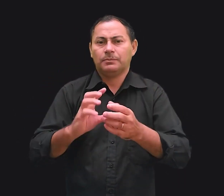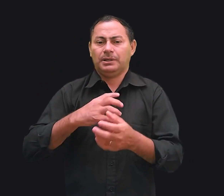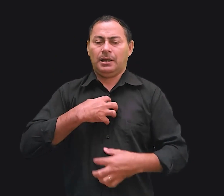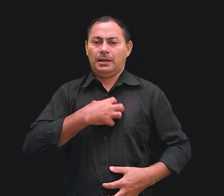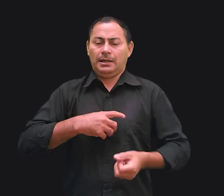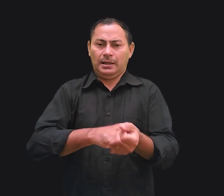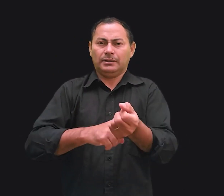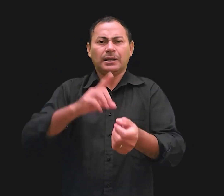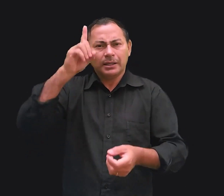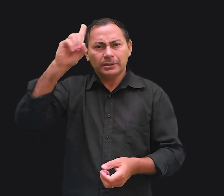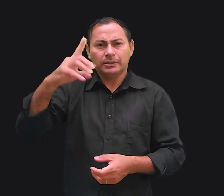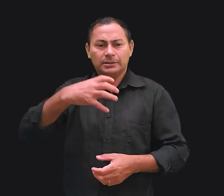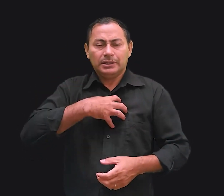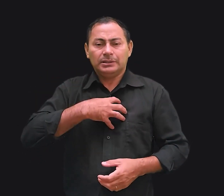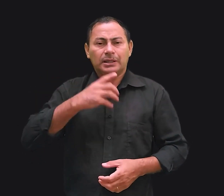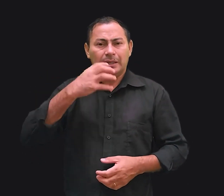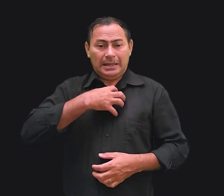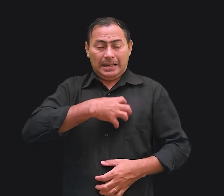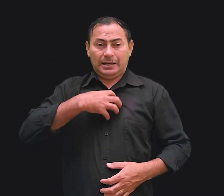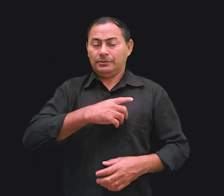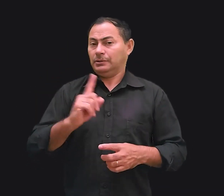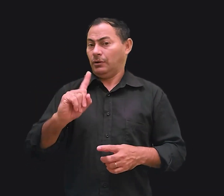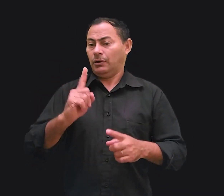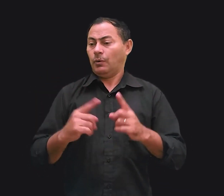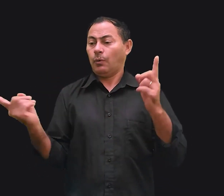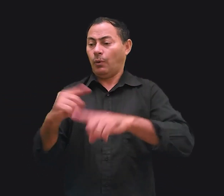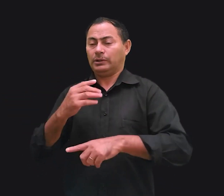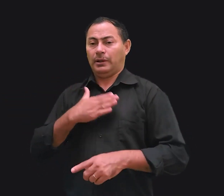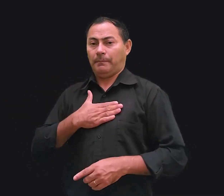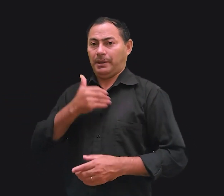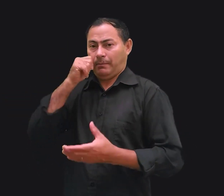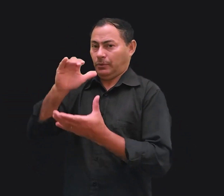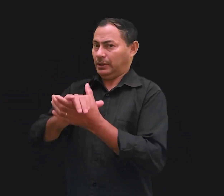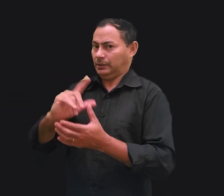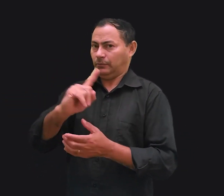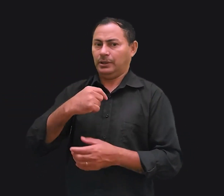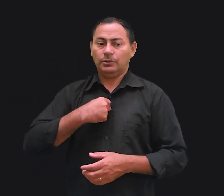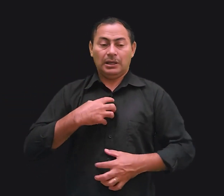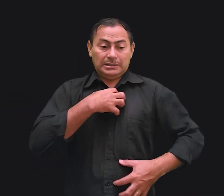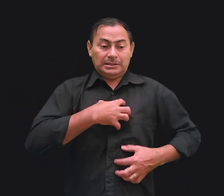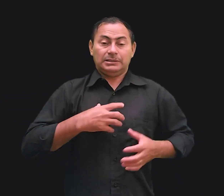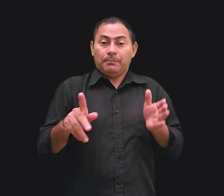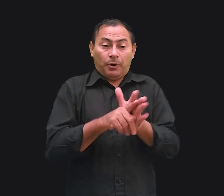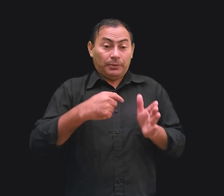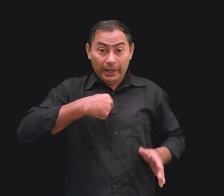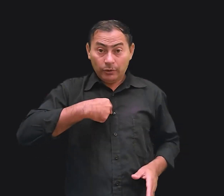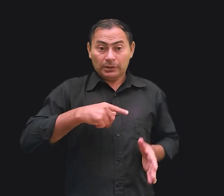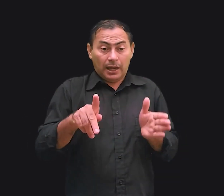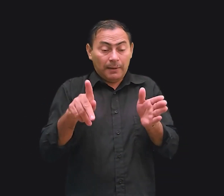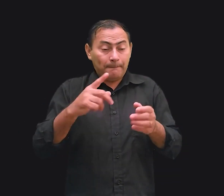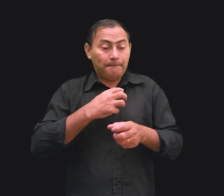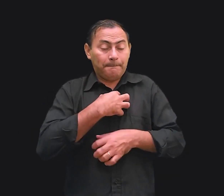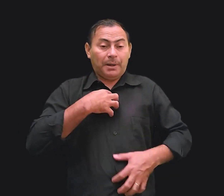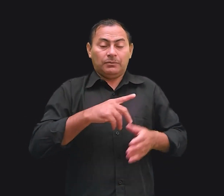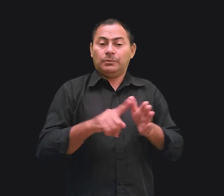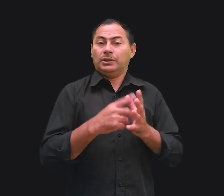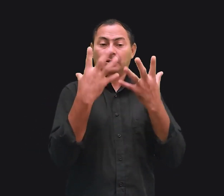a raiva. Naquele dia que senti raiva, não era contra a minha mulher. Eu estava com raiva de mim mesmo, porque não tinha